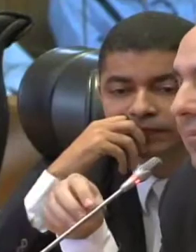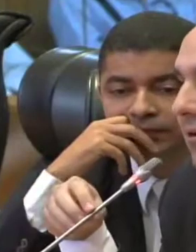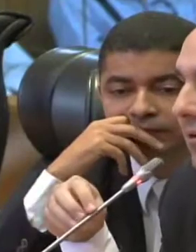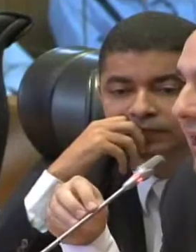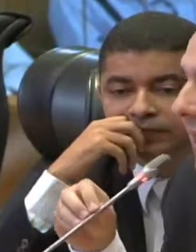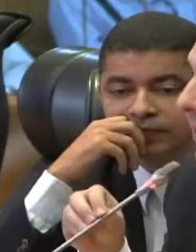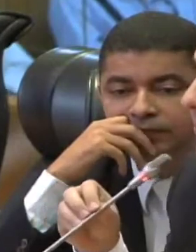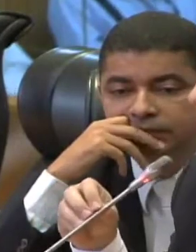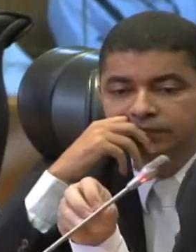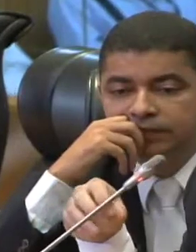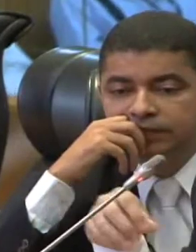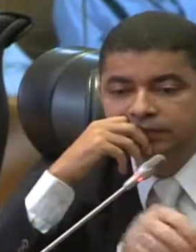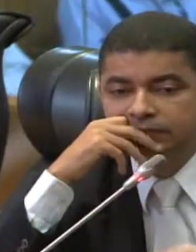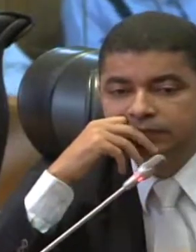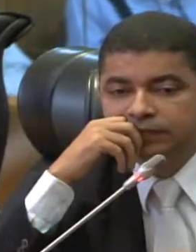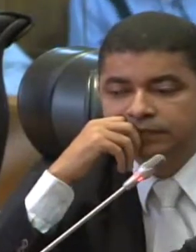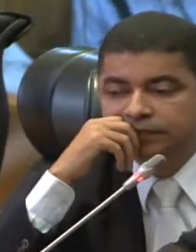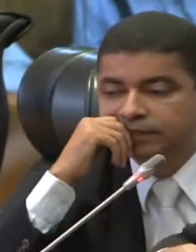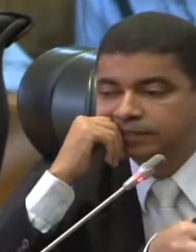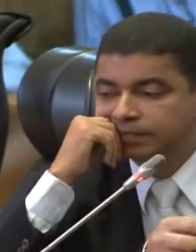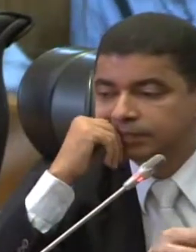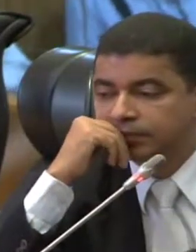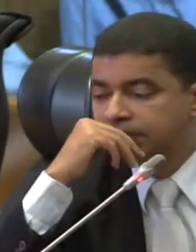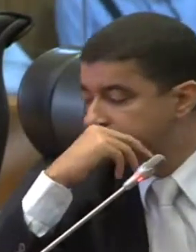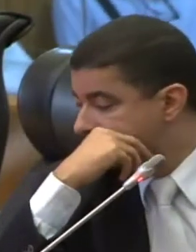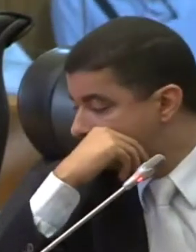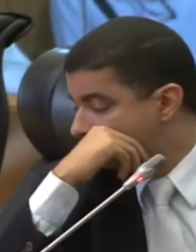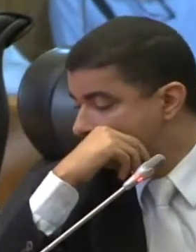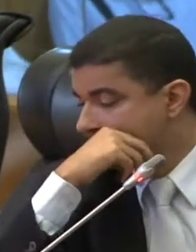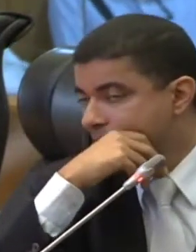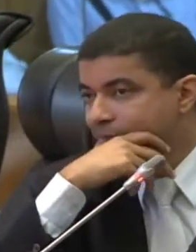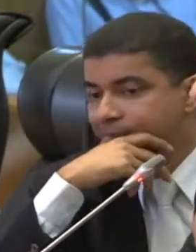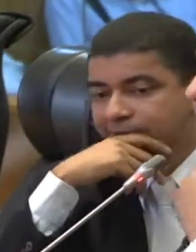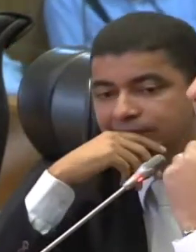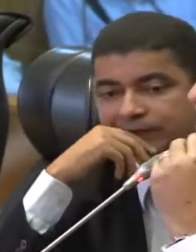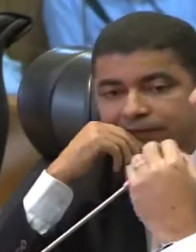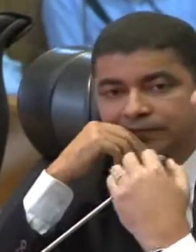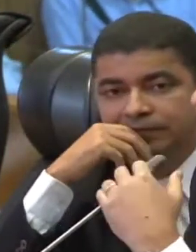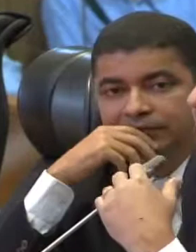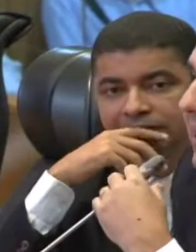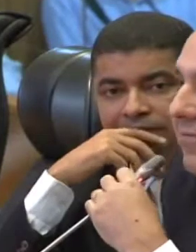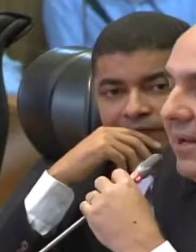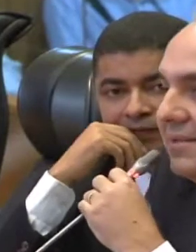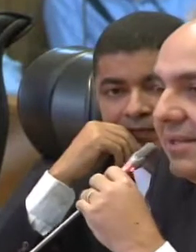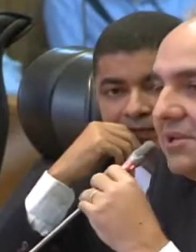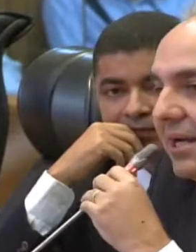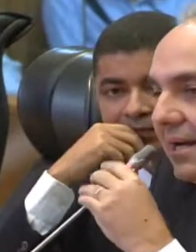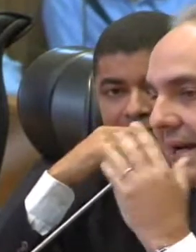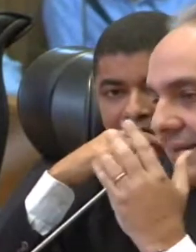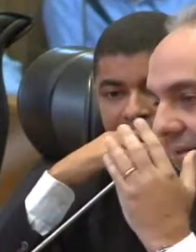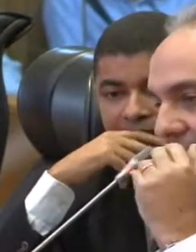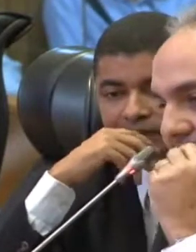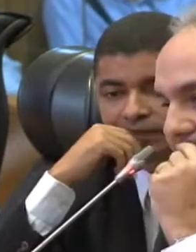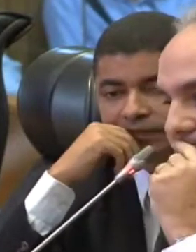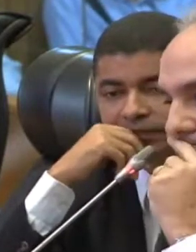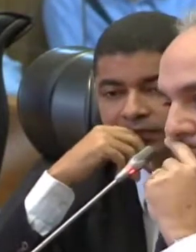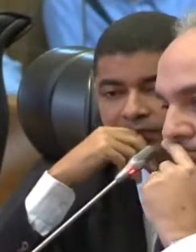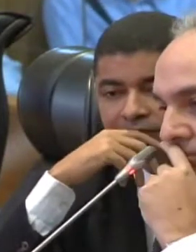em primeiro lugar, eu acho que não seria adequado uma interferência desta